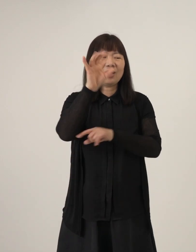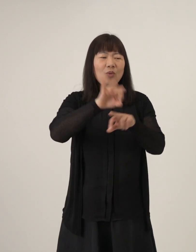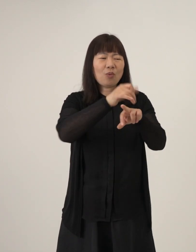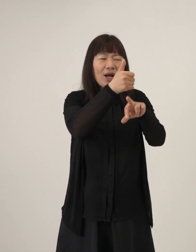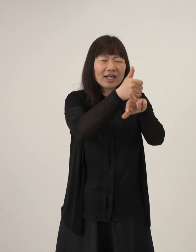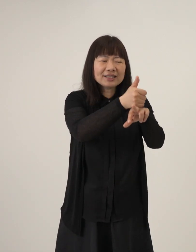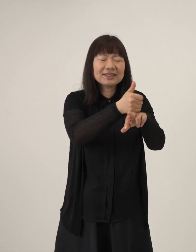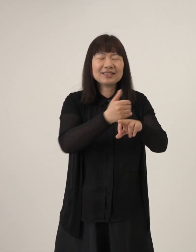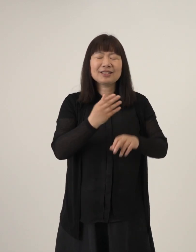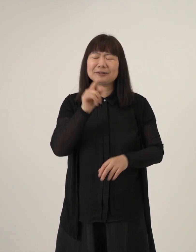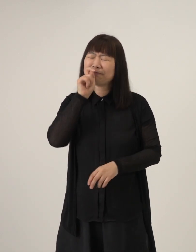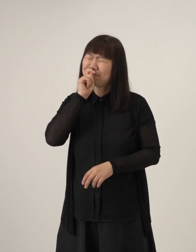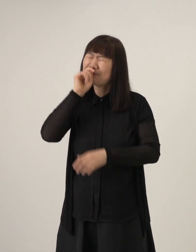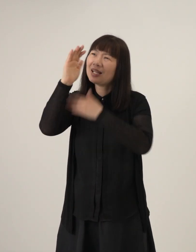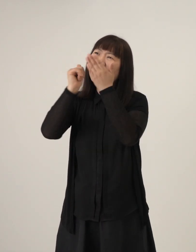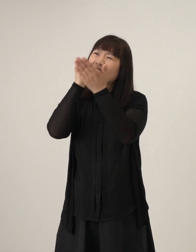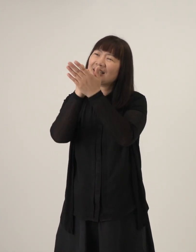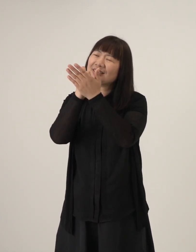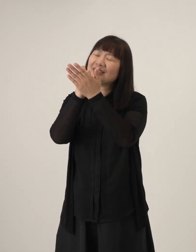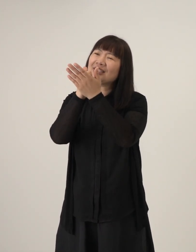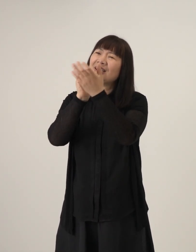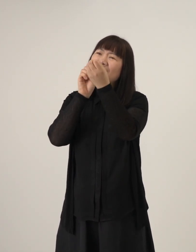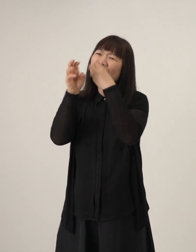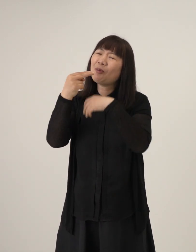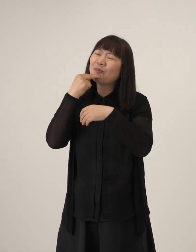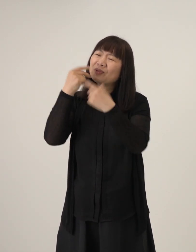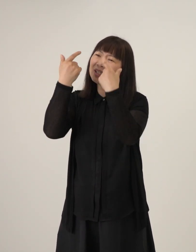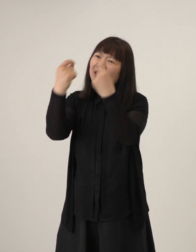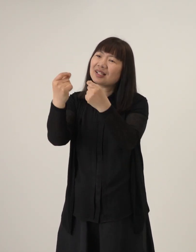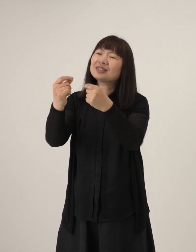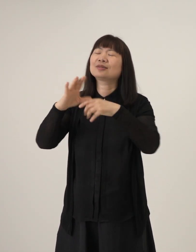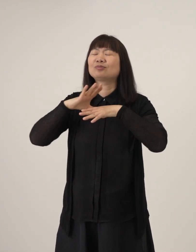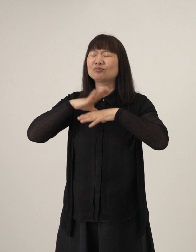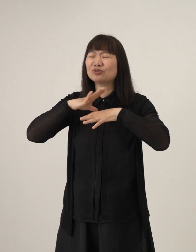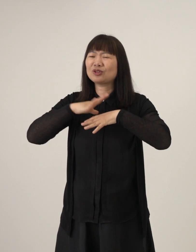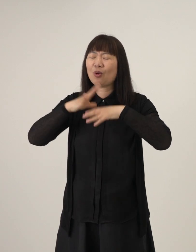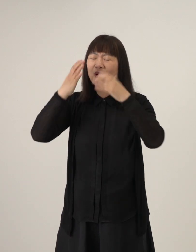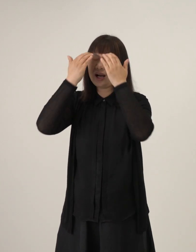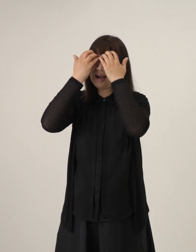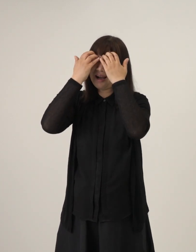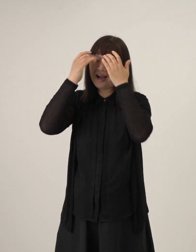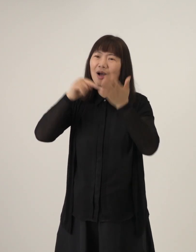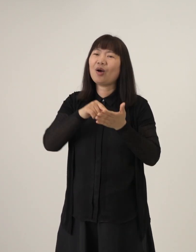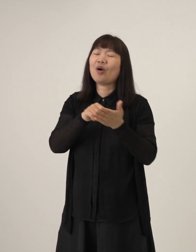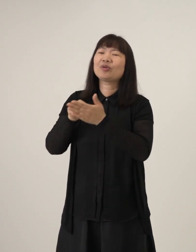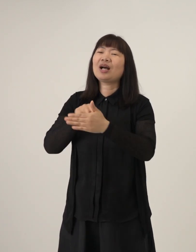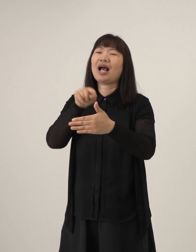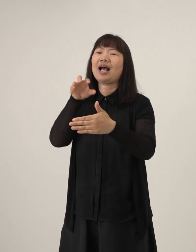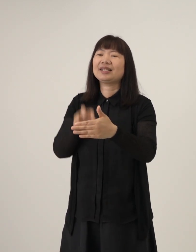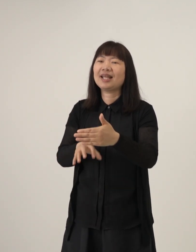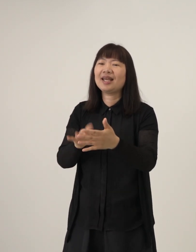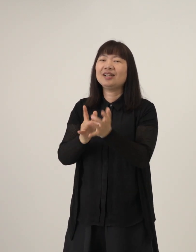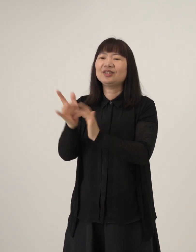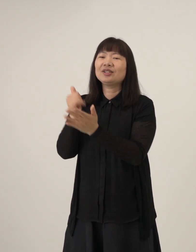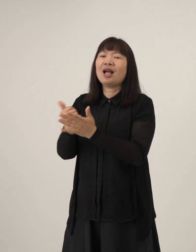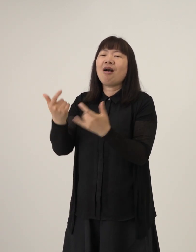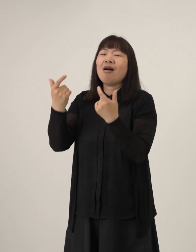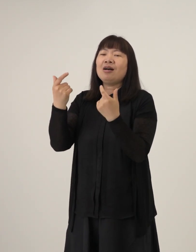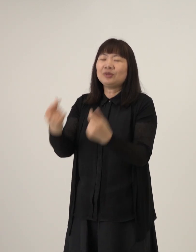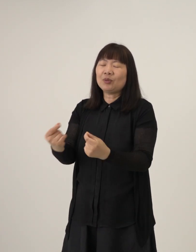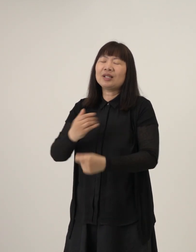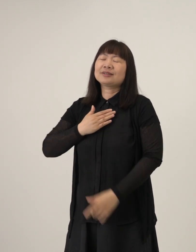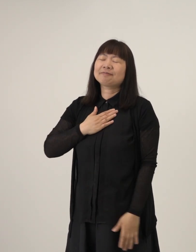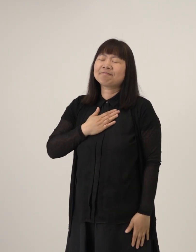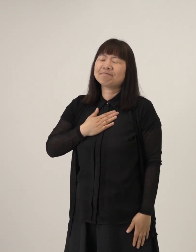침묵하시는 하나님의 응답하지 않는 것 같은 무서운 고독 속에 예수님 똑같은